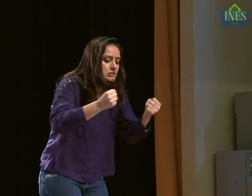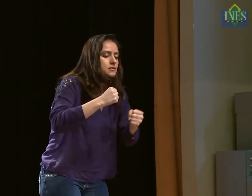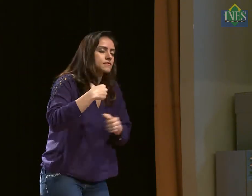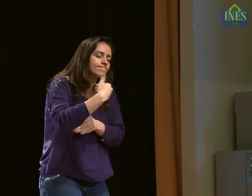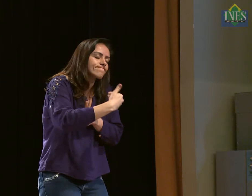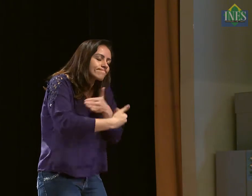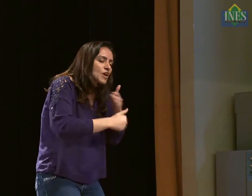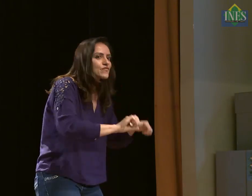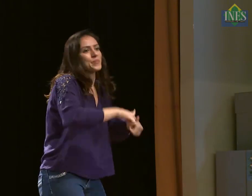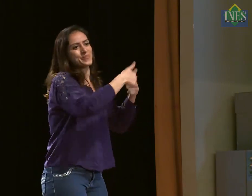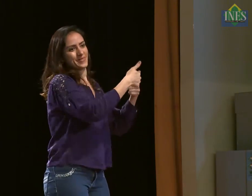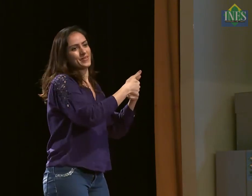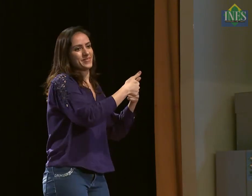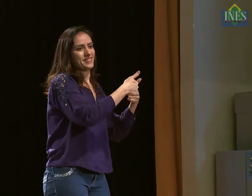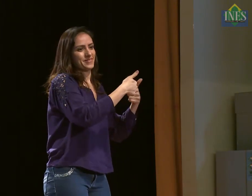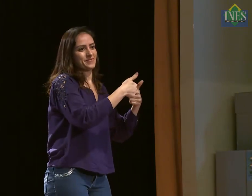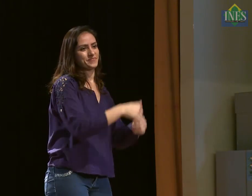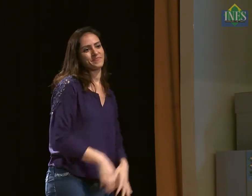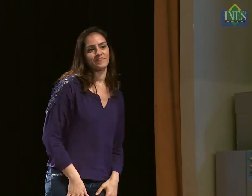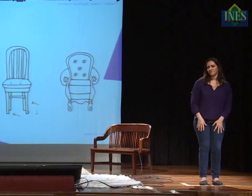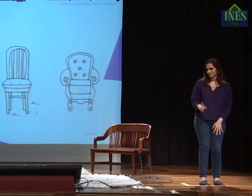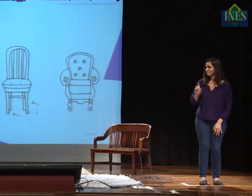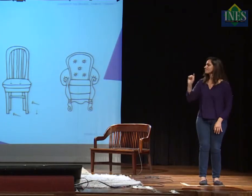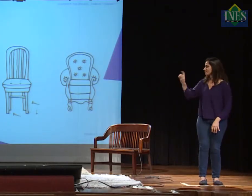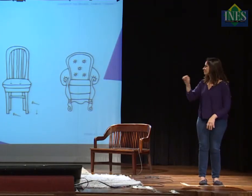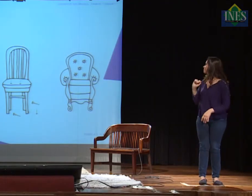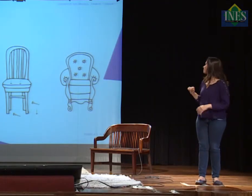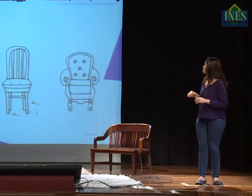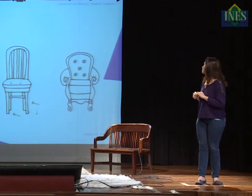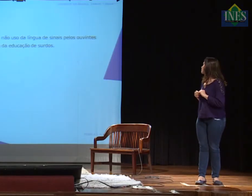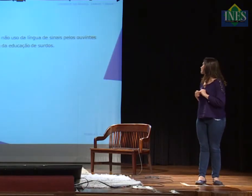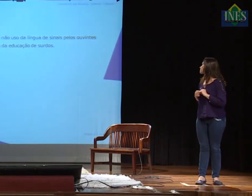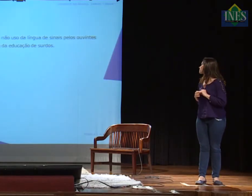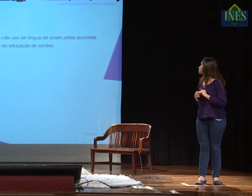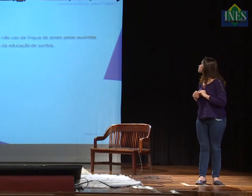mas com força, com trabalho, a gente consegue melhorar com esforço. Pode passar.